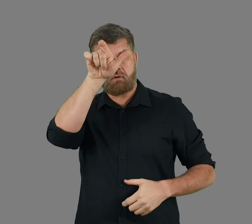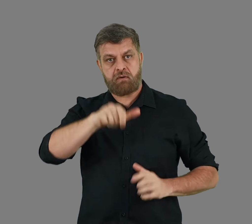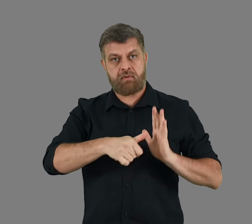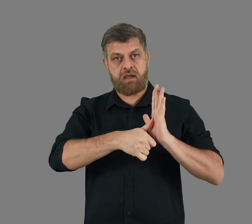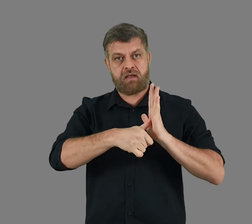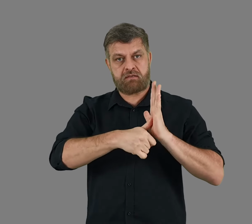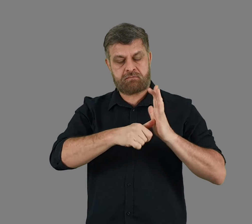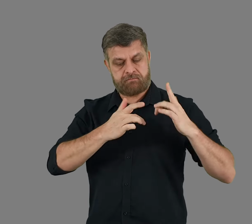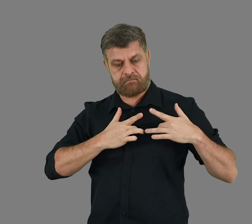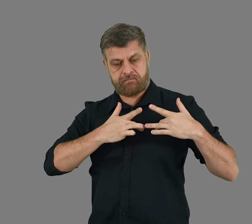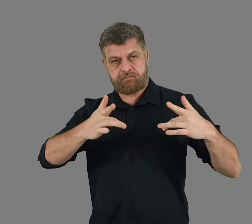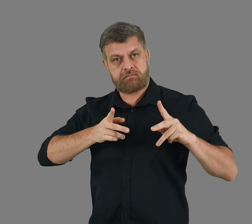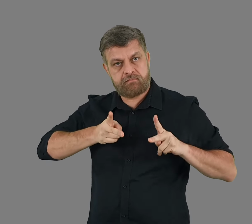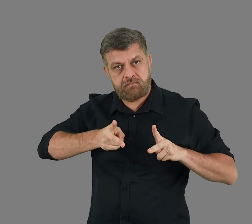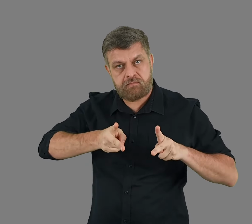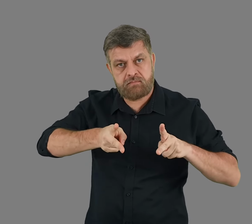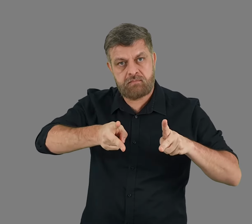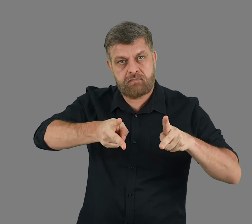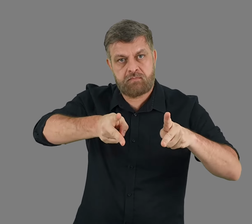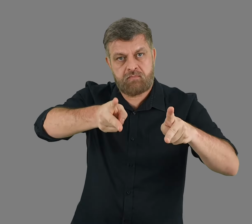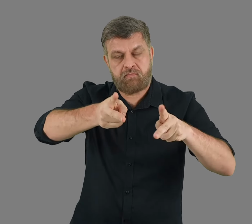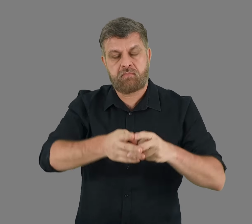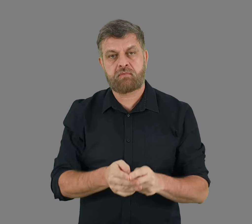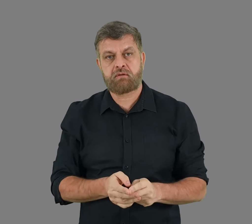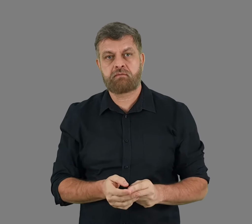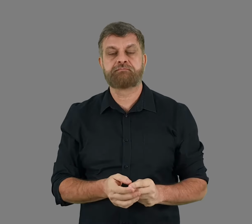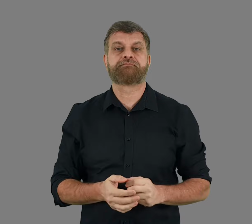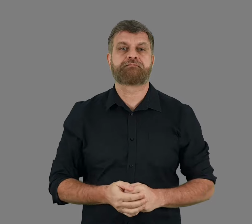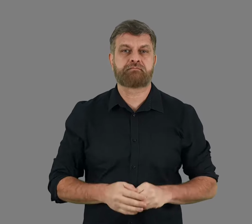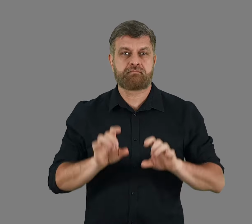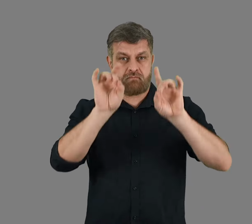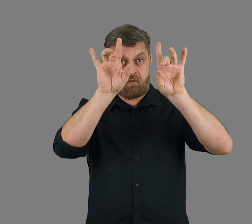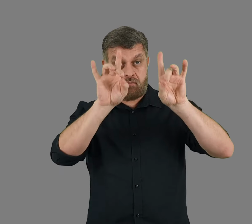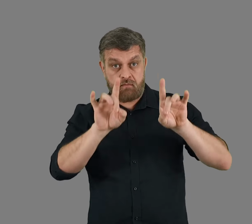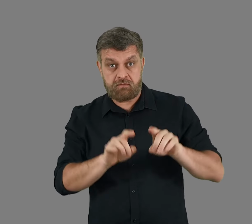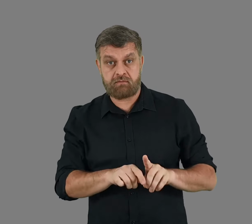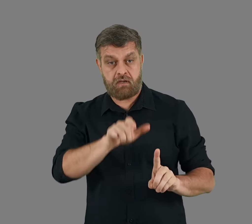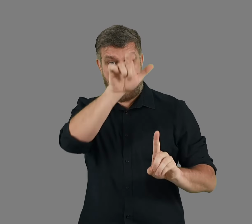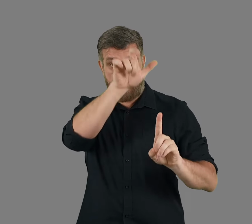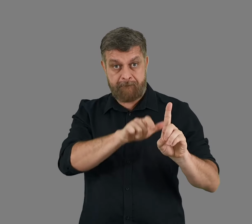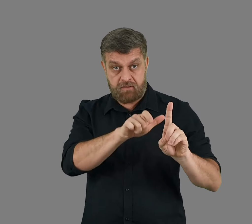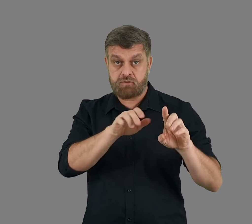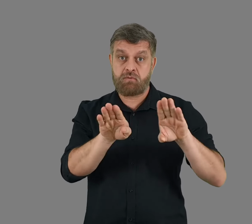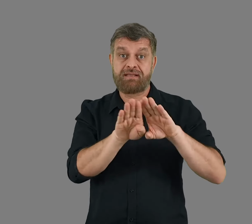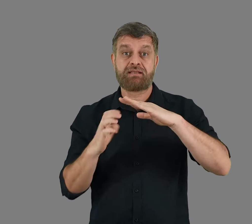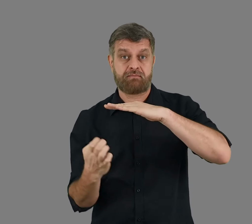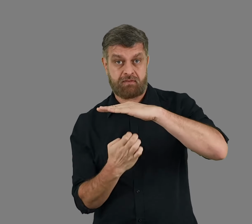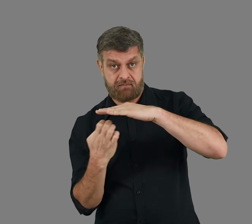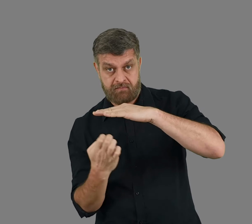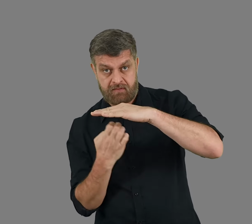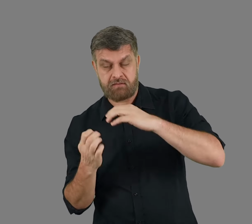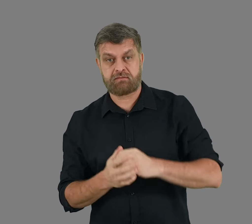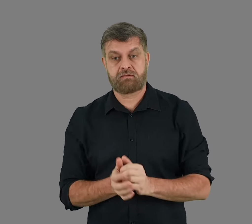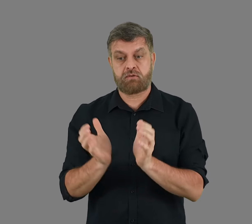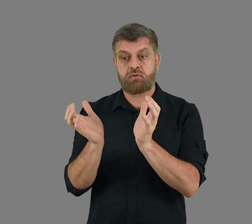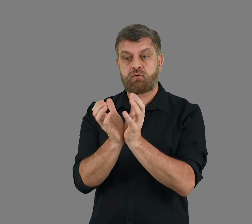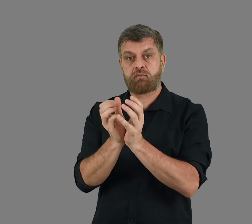forma vitalícia, nos casos especiais e personalidade física ou jurídica. 3.